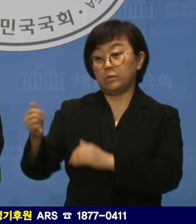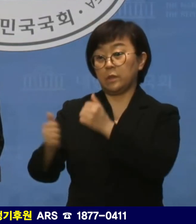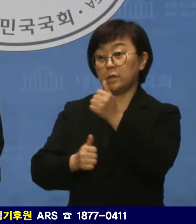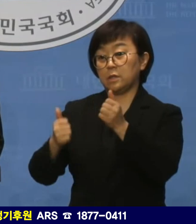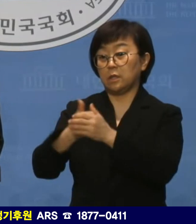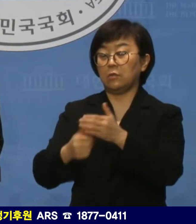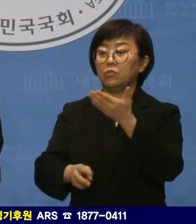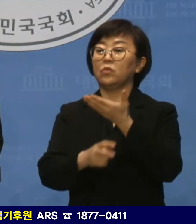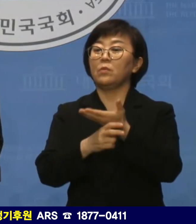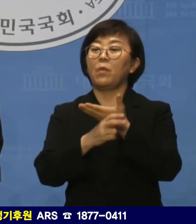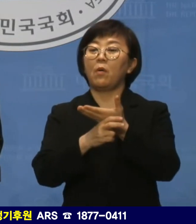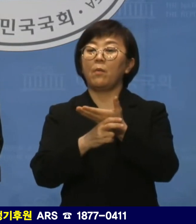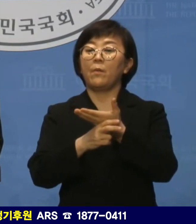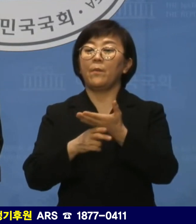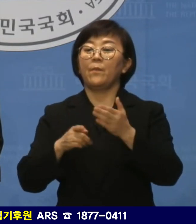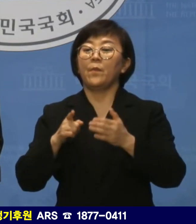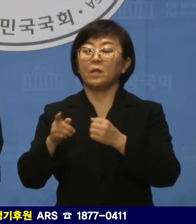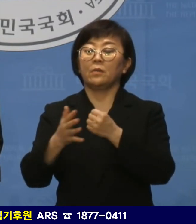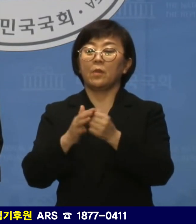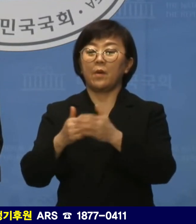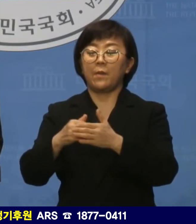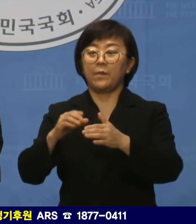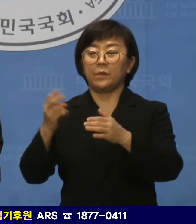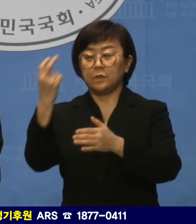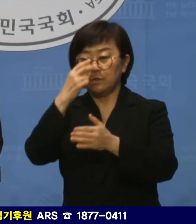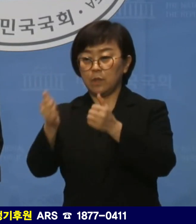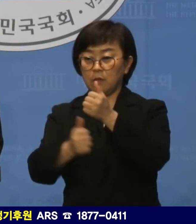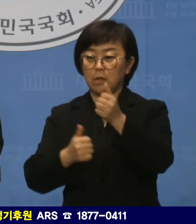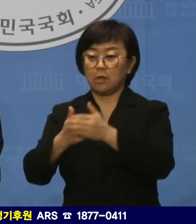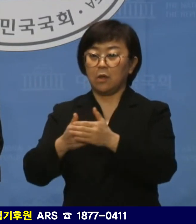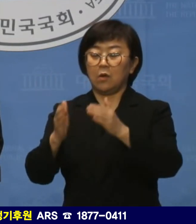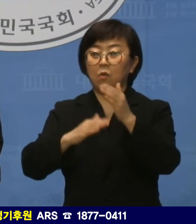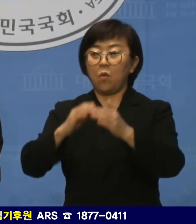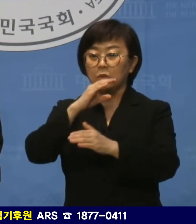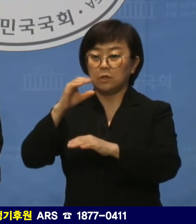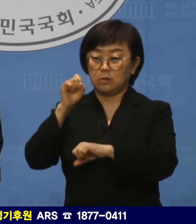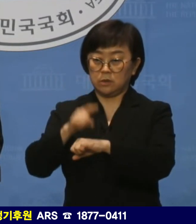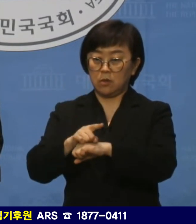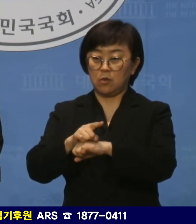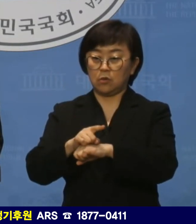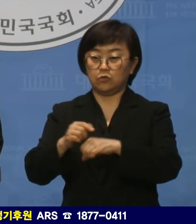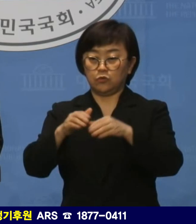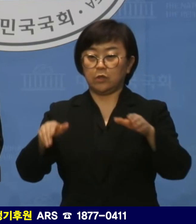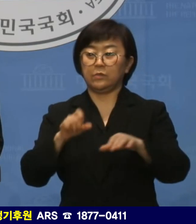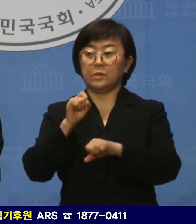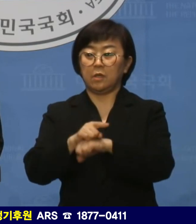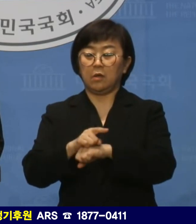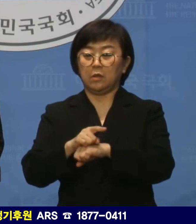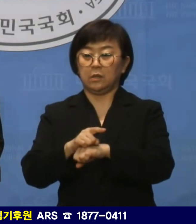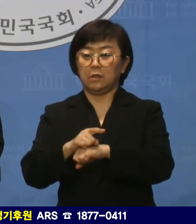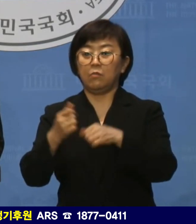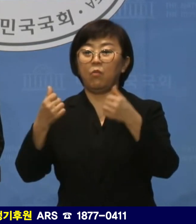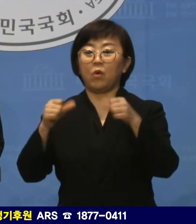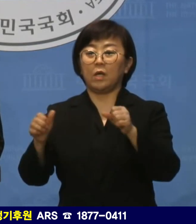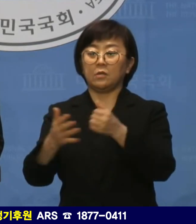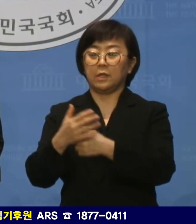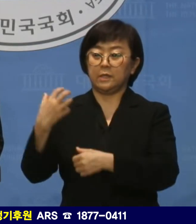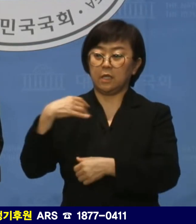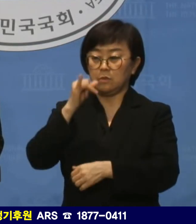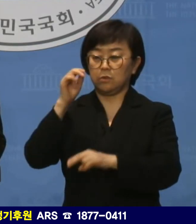위원장은 불법도 불사하며 방심위의 핵심 가치인 공정성과 중립성을 훼손한 데 대해서